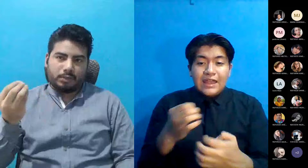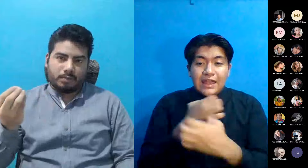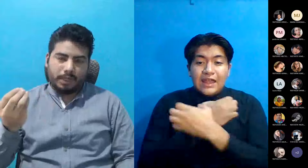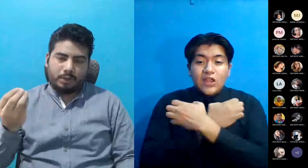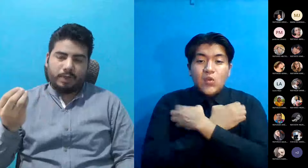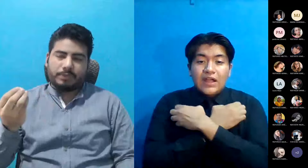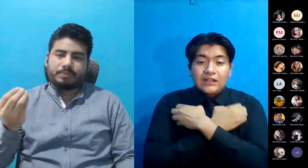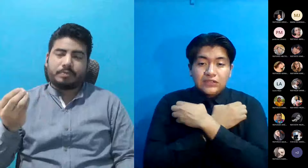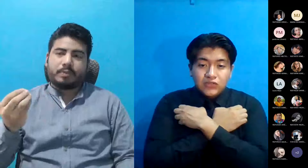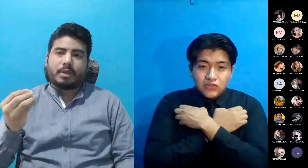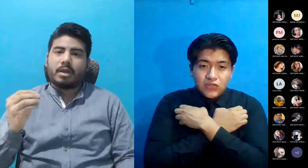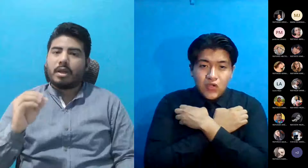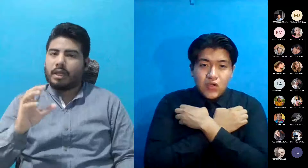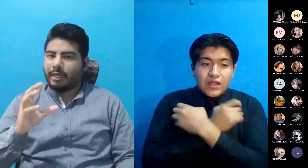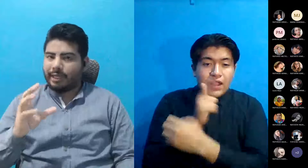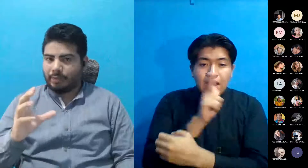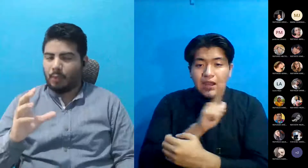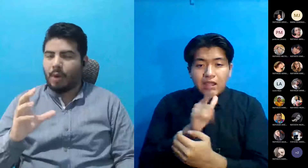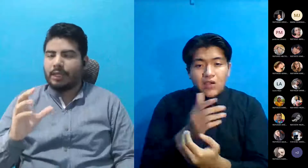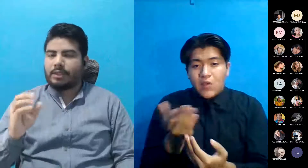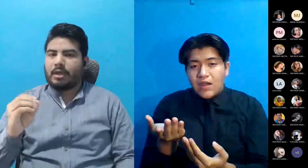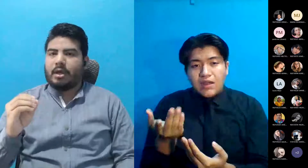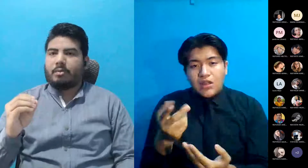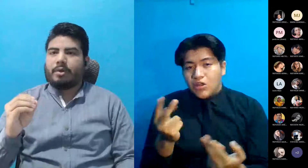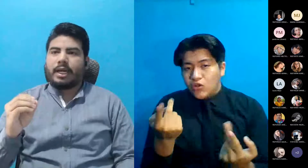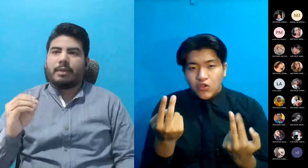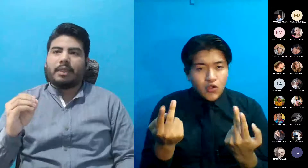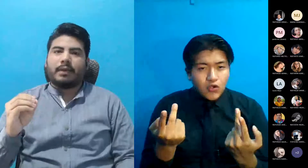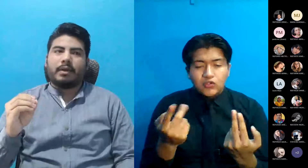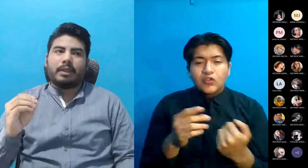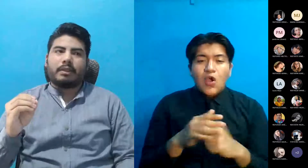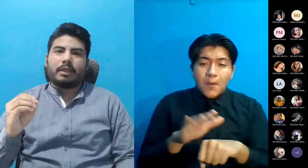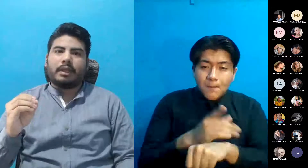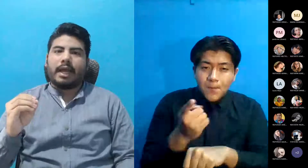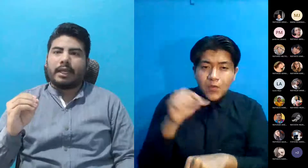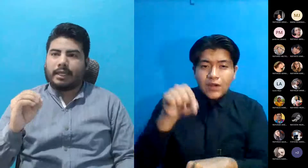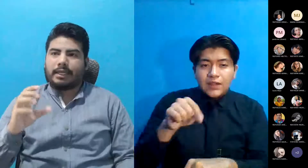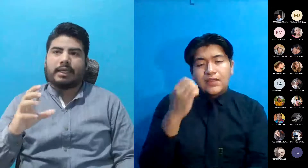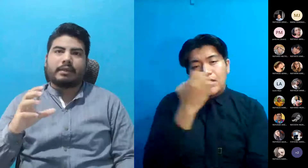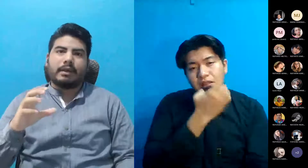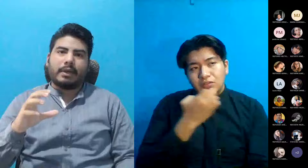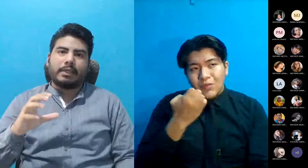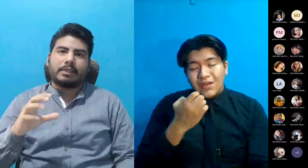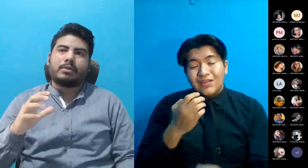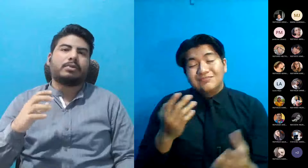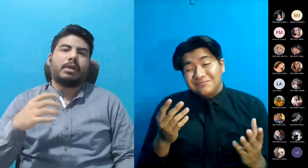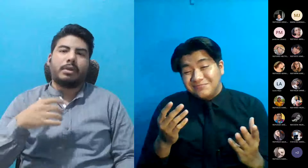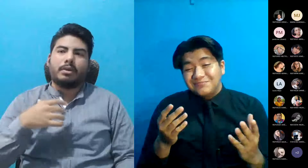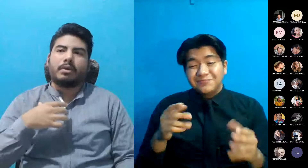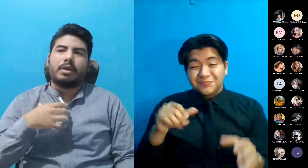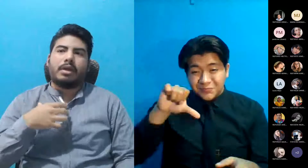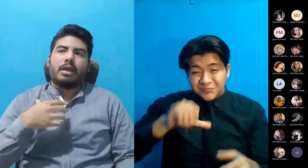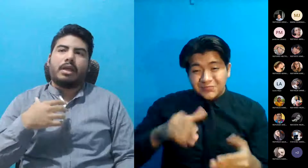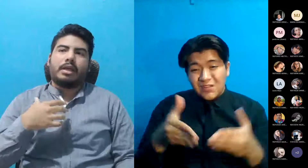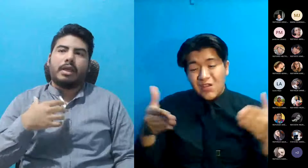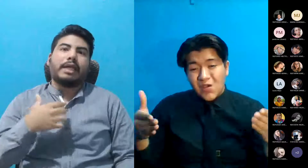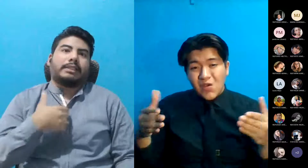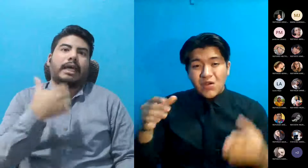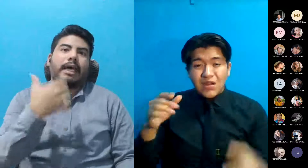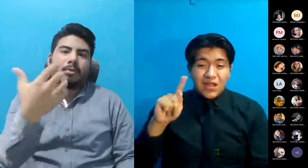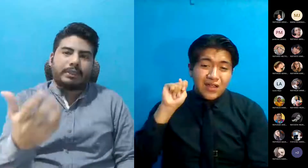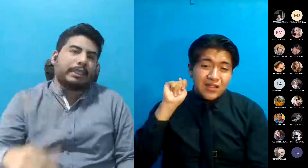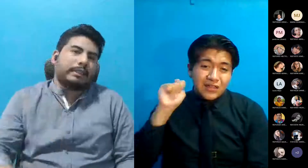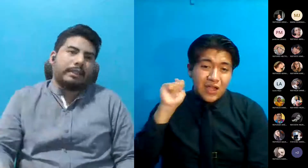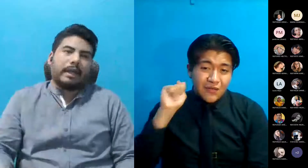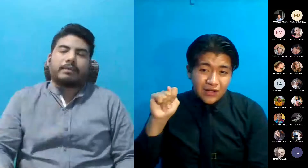importancia de una educación bilingüe en las escuelas, porque lamentablemente aquí en Tabasco el servidor